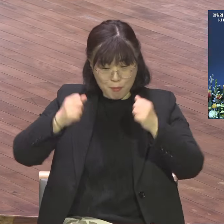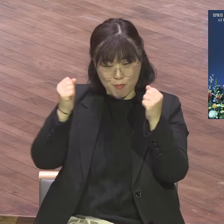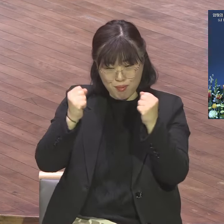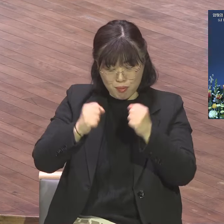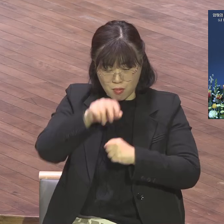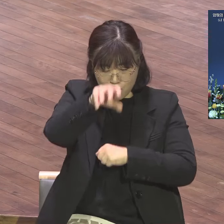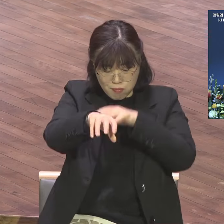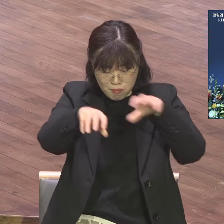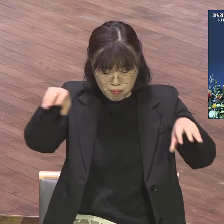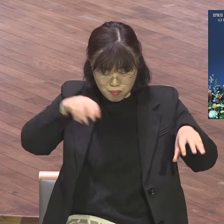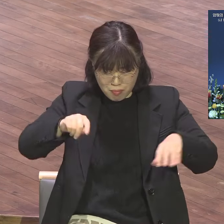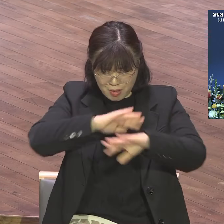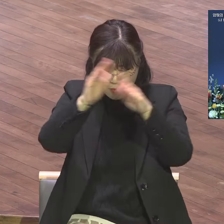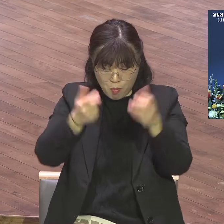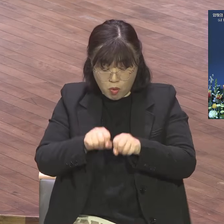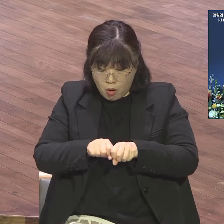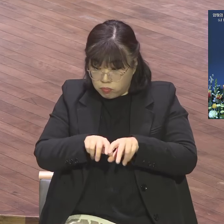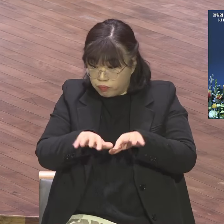동서남북으로.